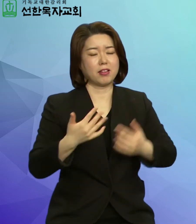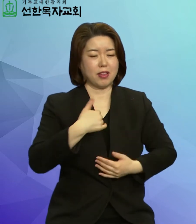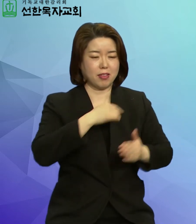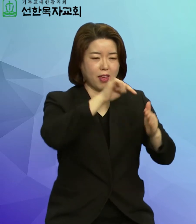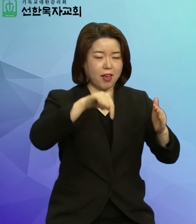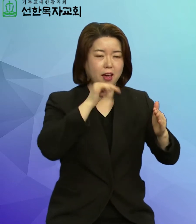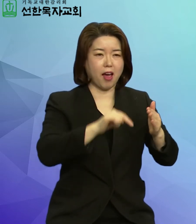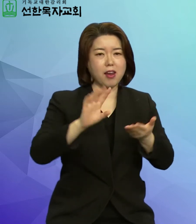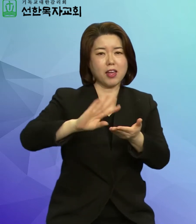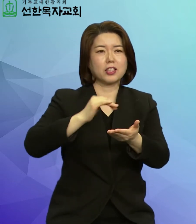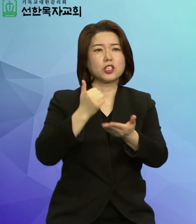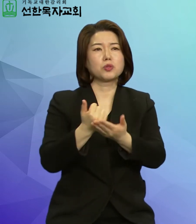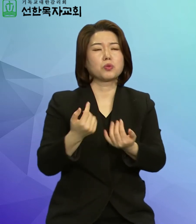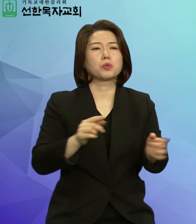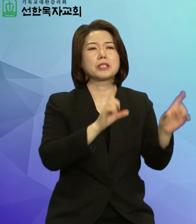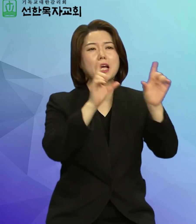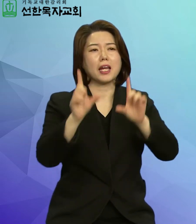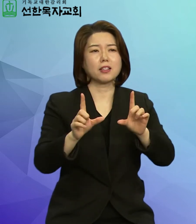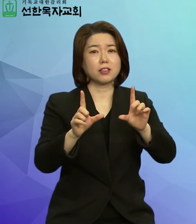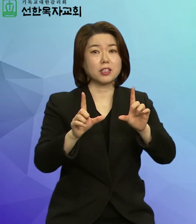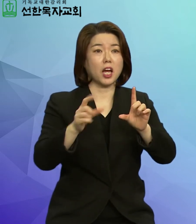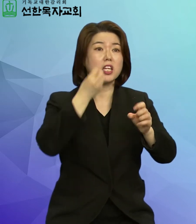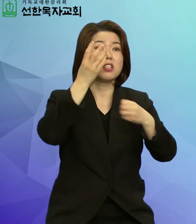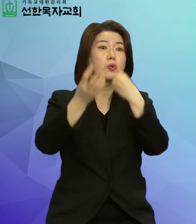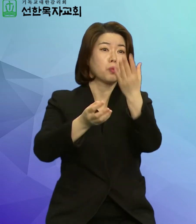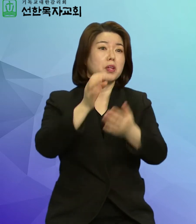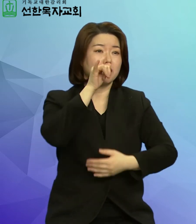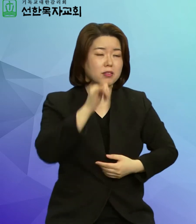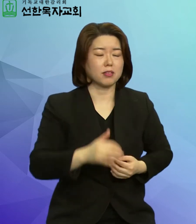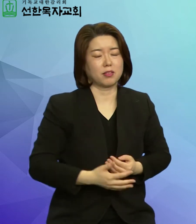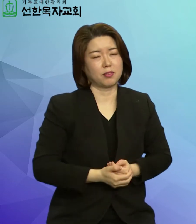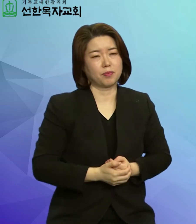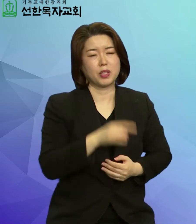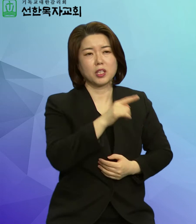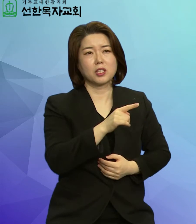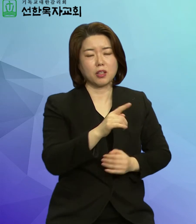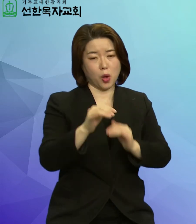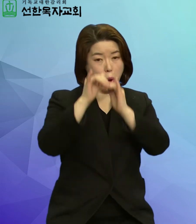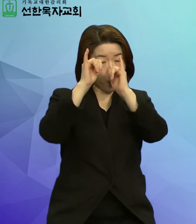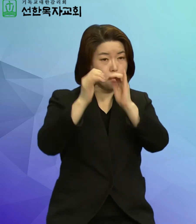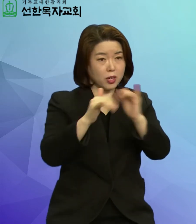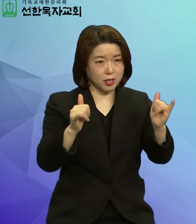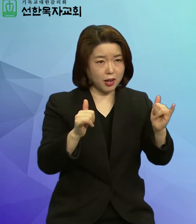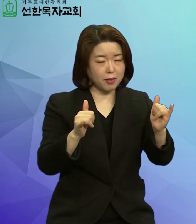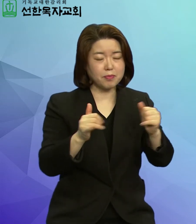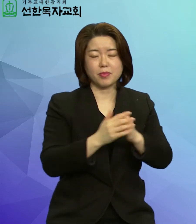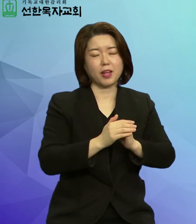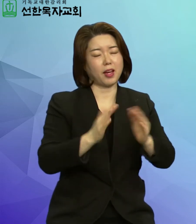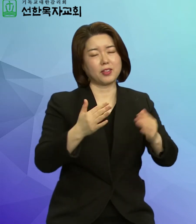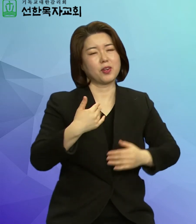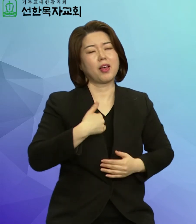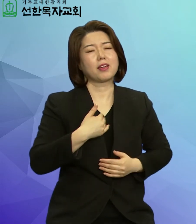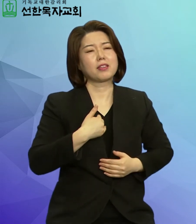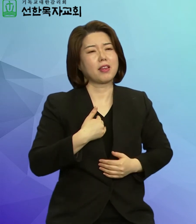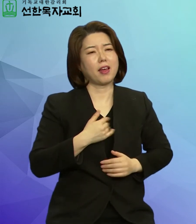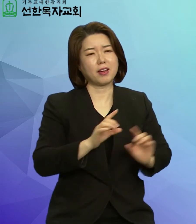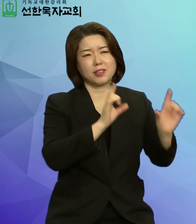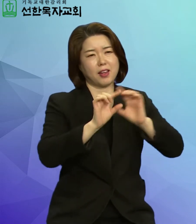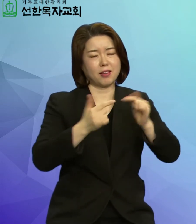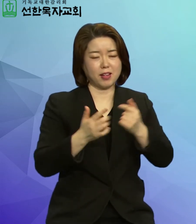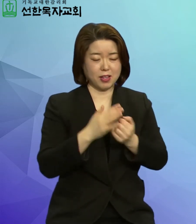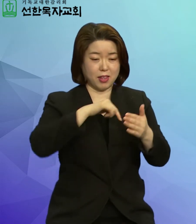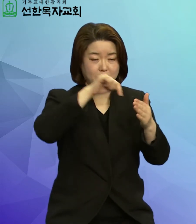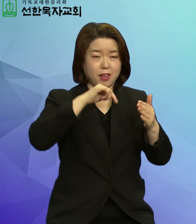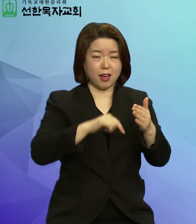것이 아니요 내 안에 그리스도께서 사시는 것이라 였어요. 그게 무슨 위대한 사람입니까? 이제는 내가 산